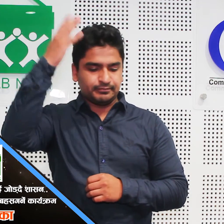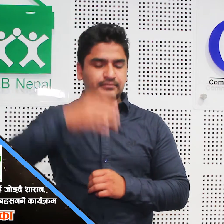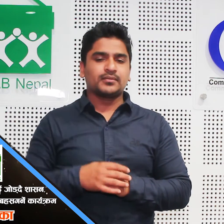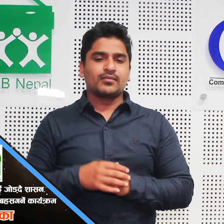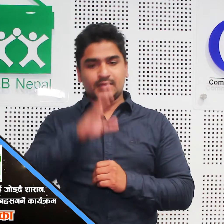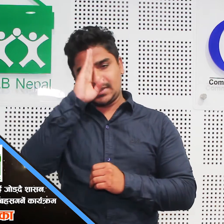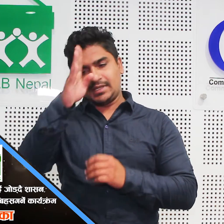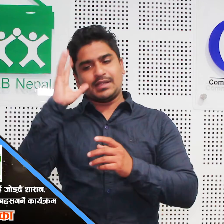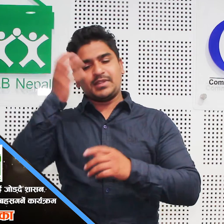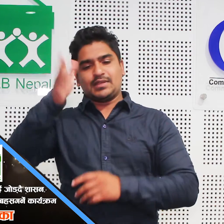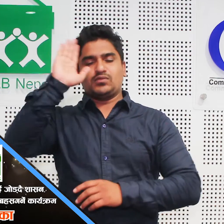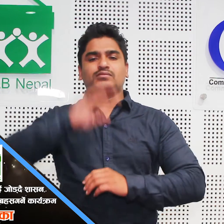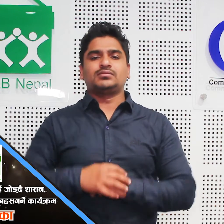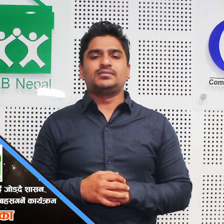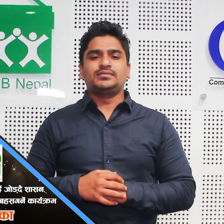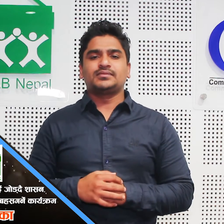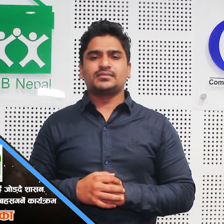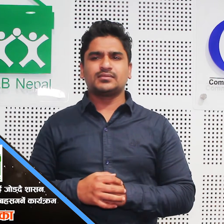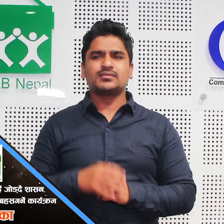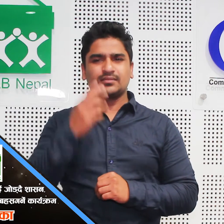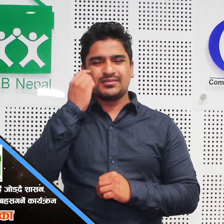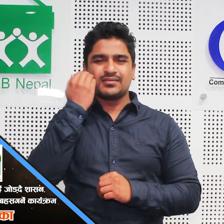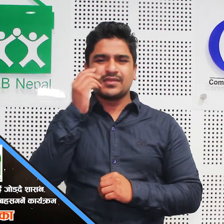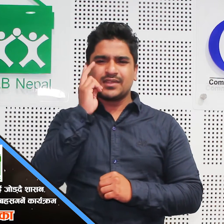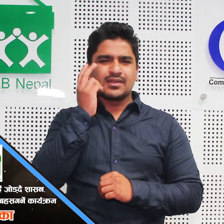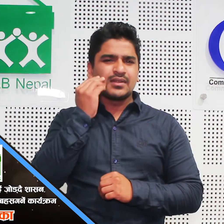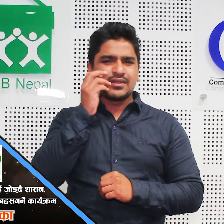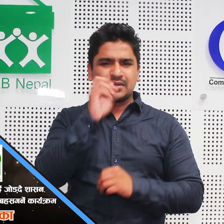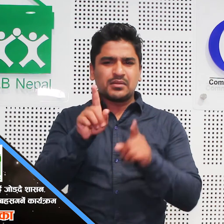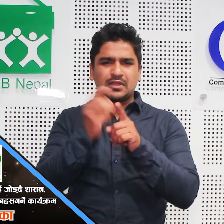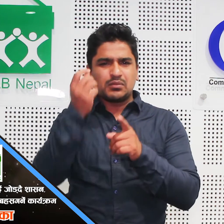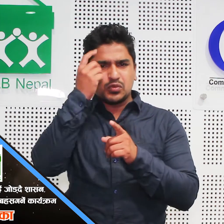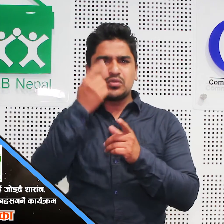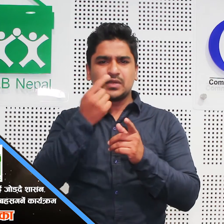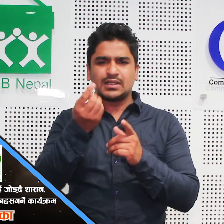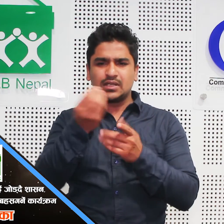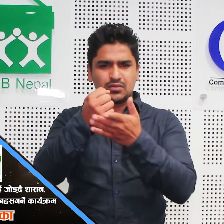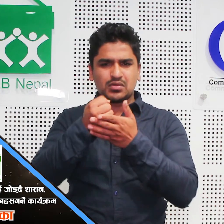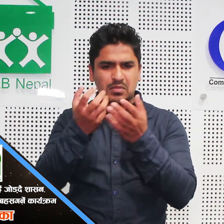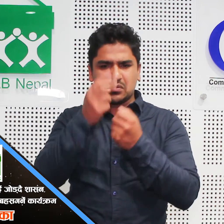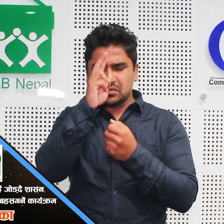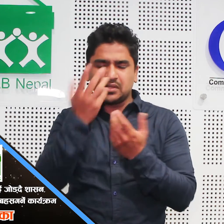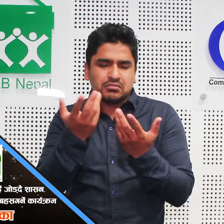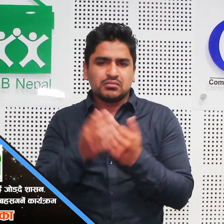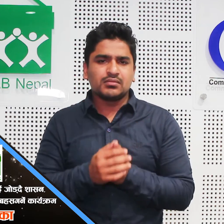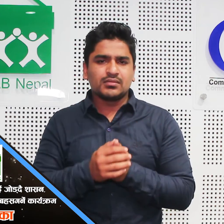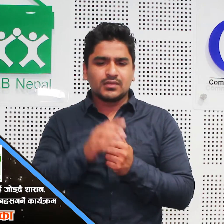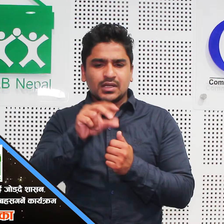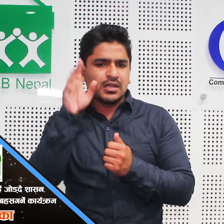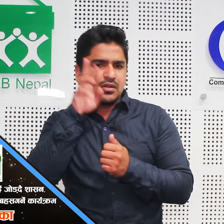सिधै विदेश गइन्छ बरु. त्यही पनि एकपटक बुझे हुने नि, वा केही सहयोग हुन्थ्यो कि? रेडियोमा